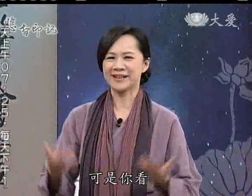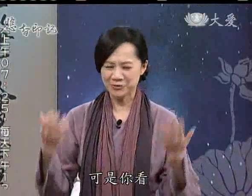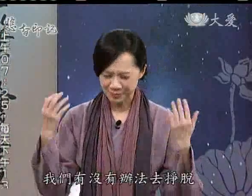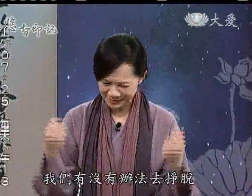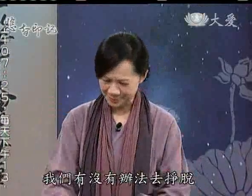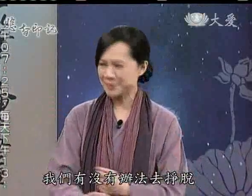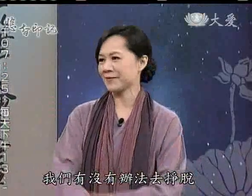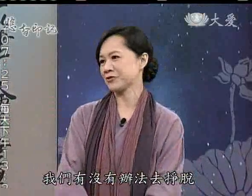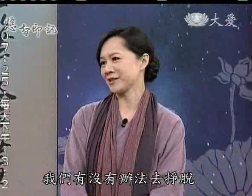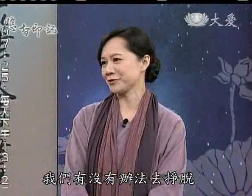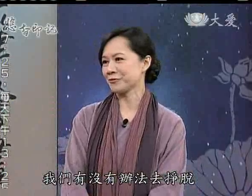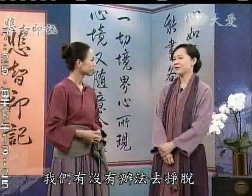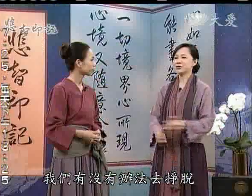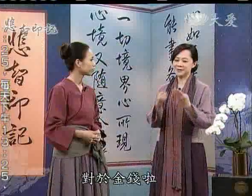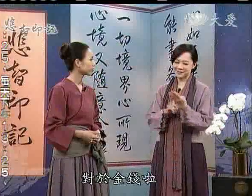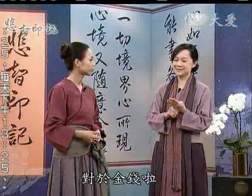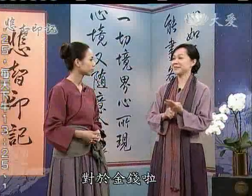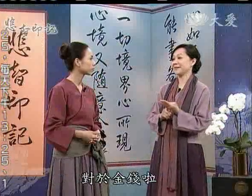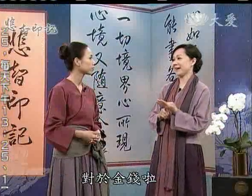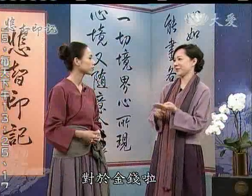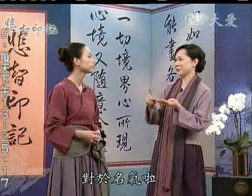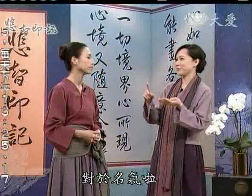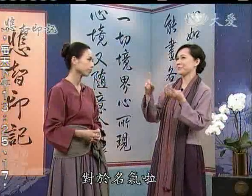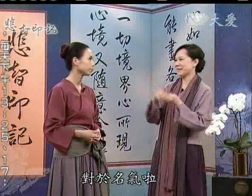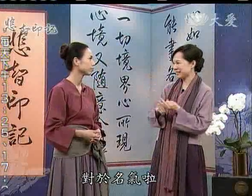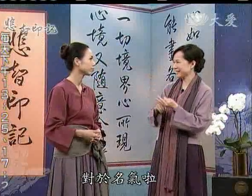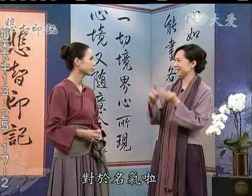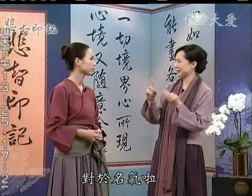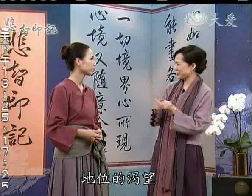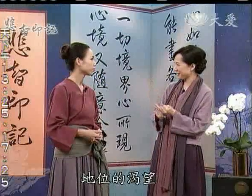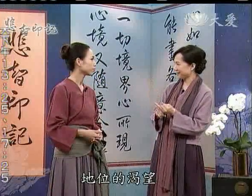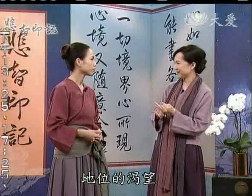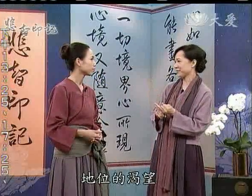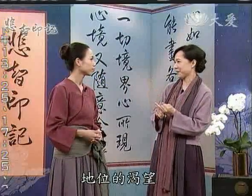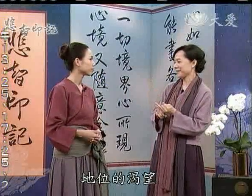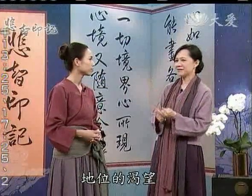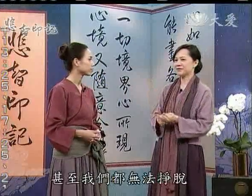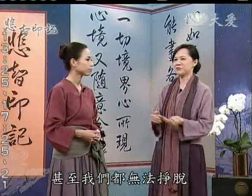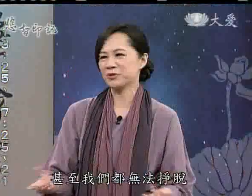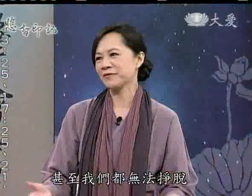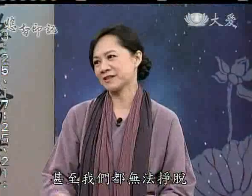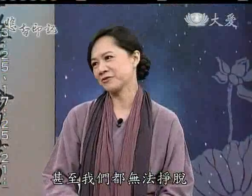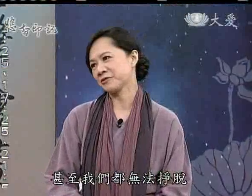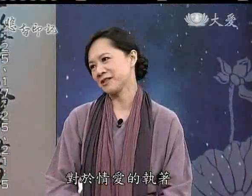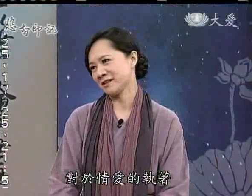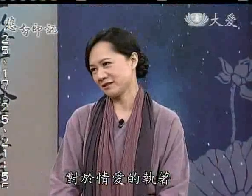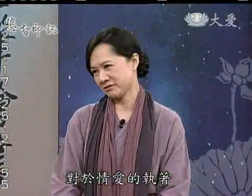看我们有没有办法去挣脱对于金钱啦、对于名气啦、地位的渴望，甚至我们都无法挣脱对情爱的执